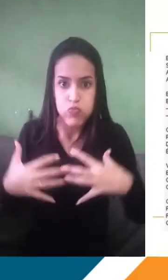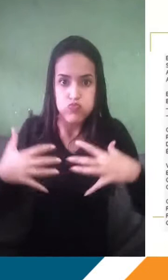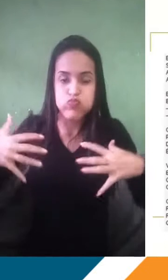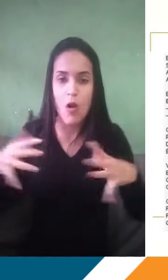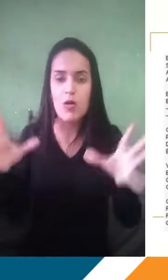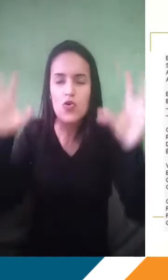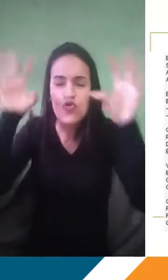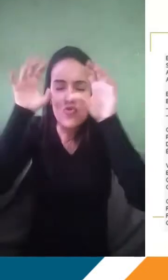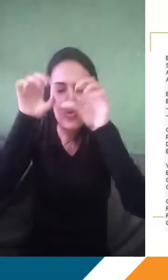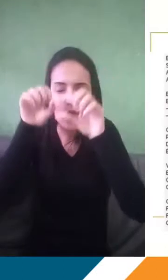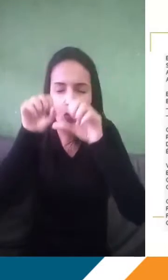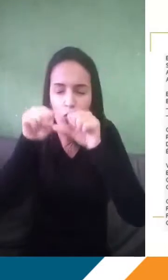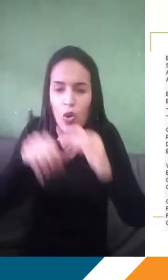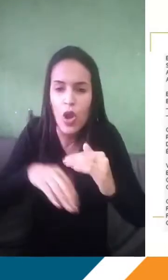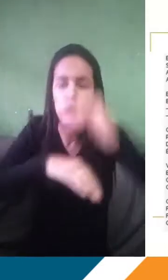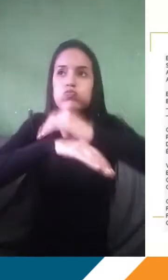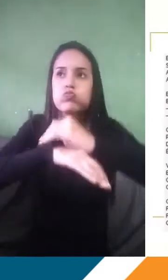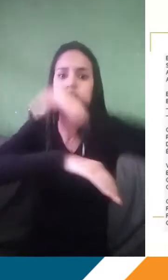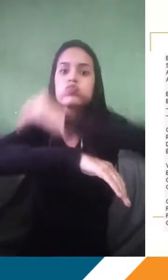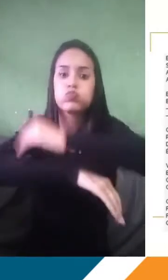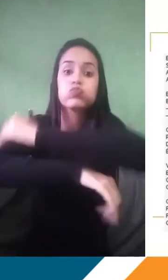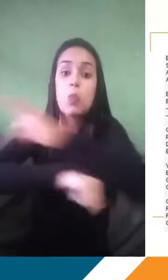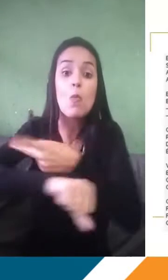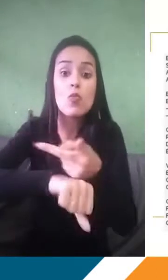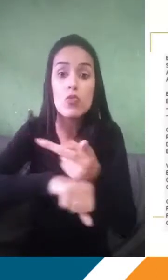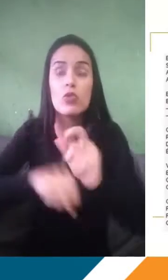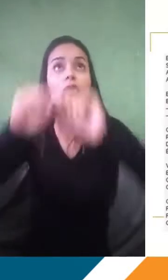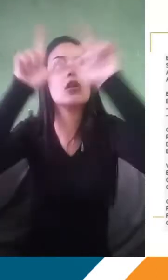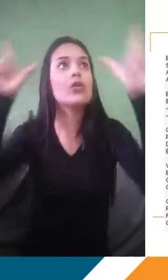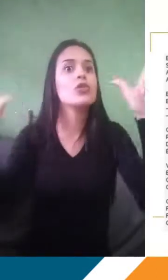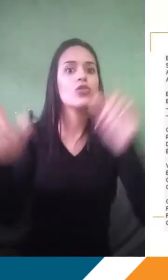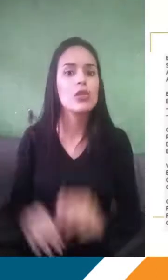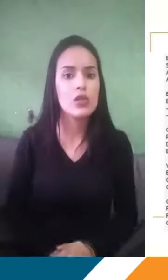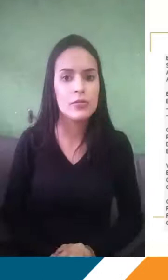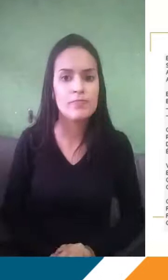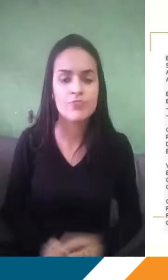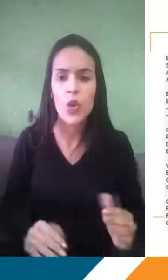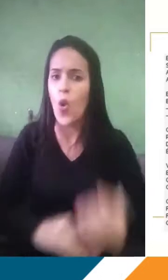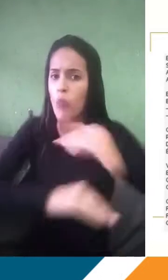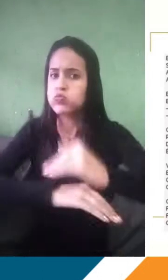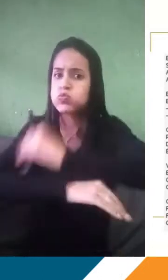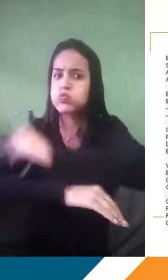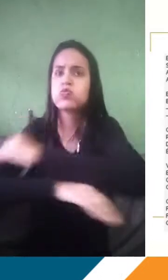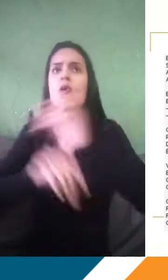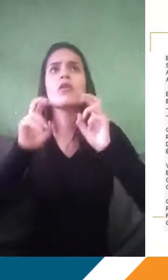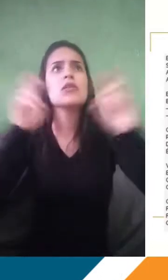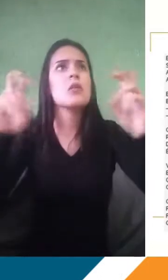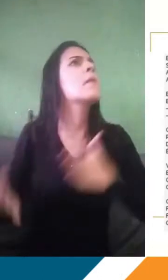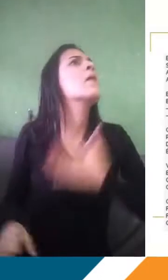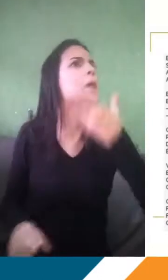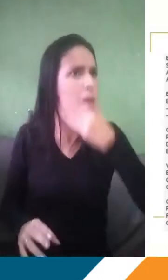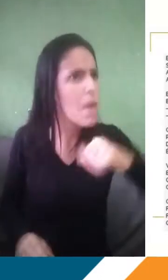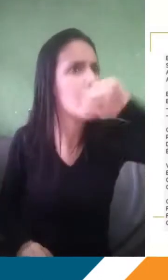deslumbra. Em ronco que a terra, berra o sapo boi, meu pai foi à guerra, não foi, foi, não